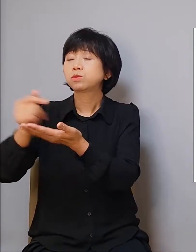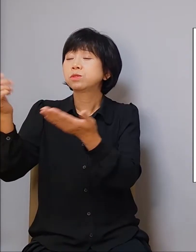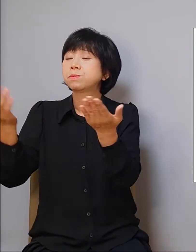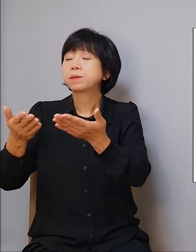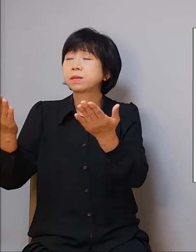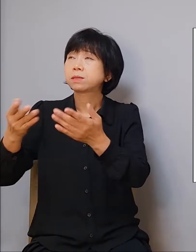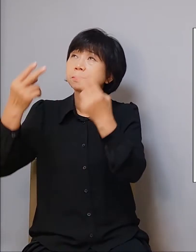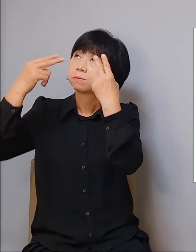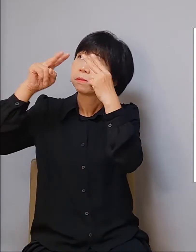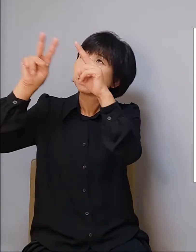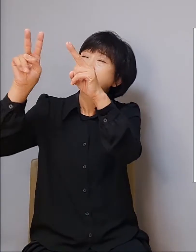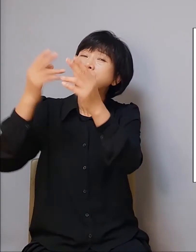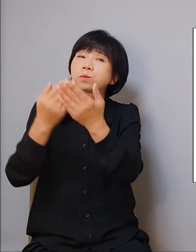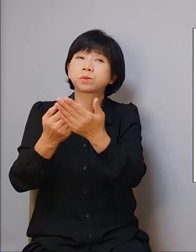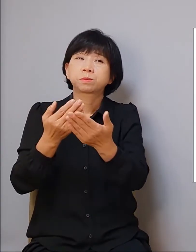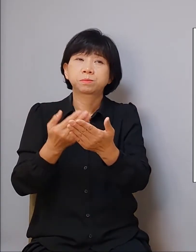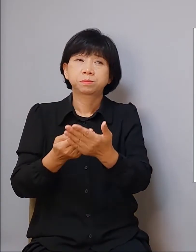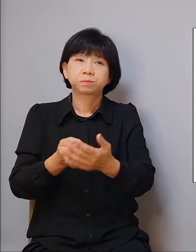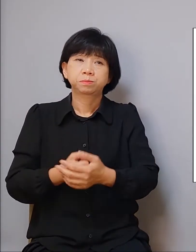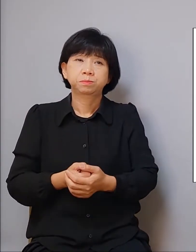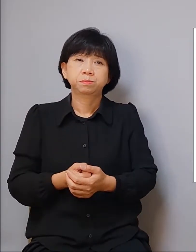일하심을 바라보게 하옵소서.